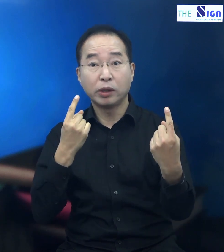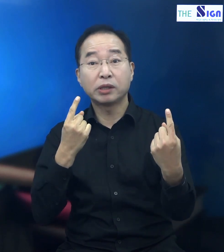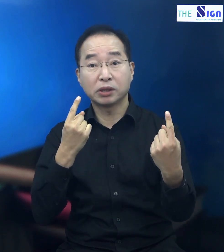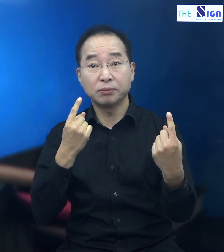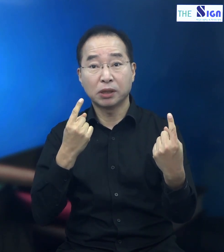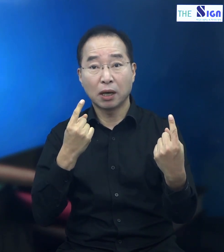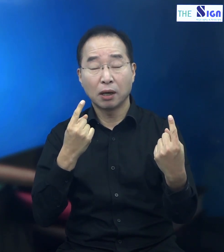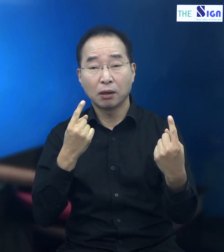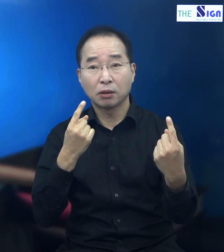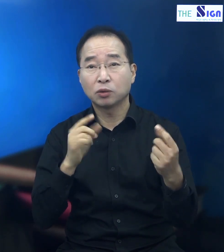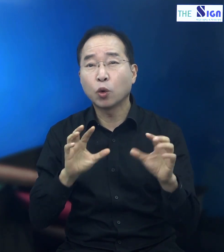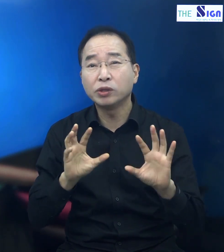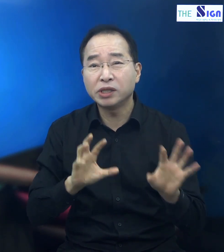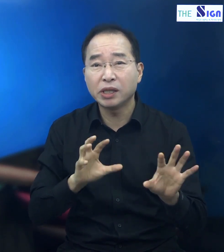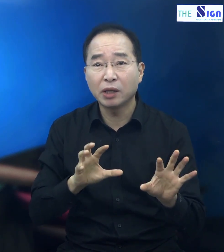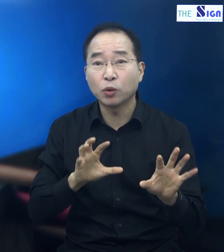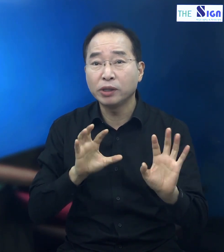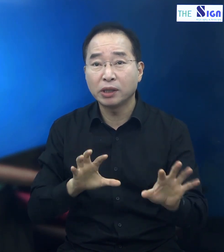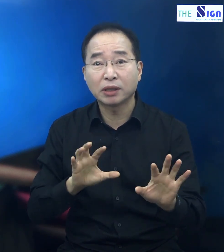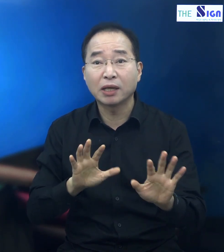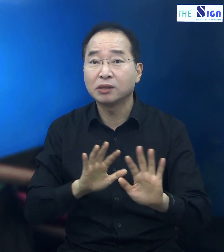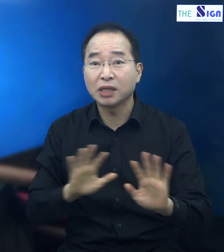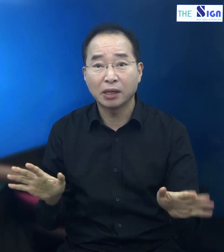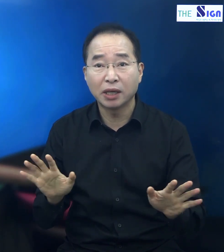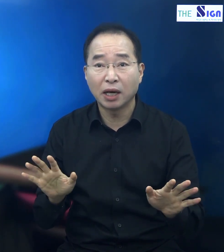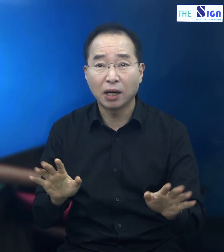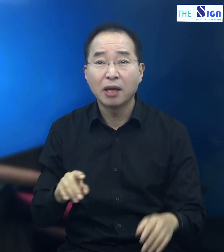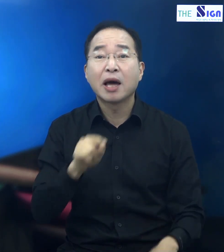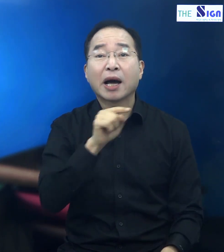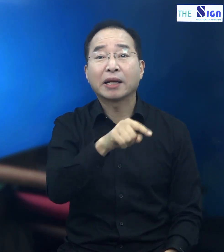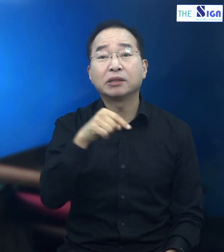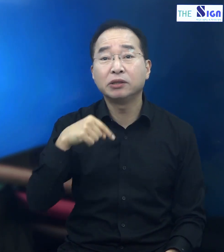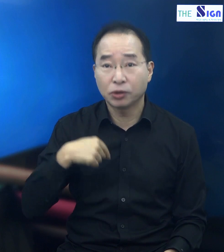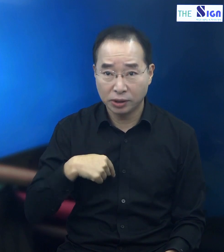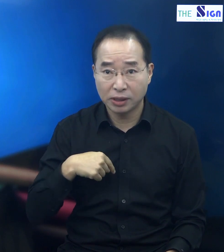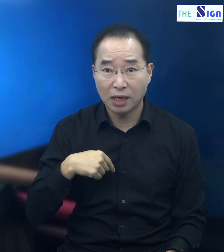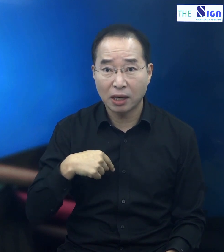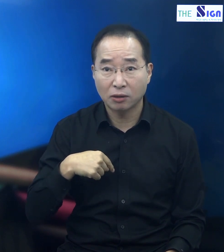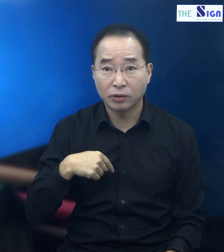이렇게 씁니다. 그 동시에 농인 됐다는 뜻이 아니라 같은 처지다라는 거예요.